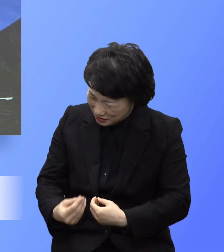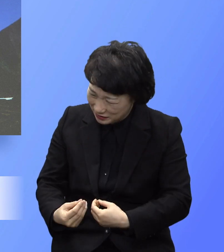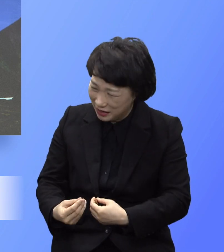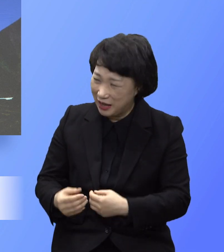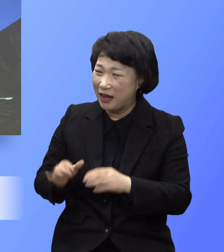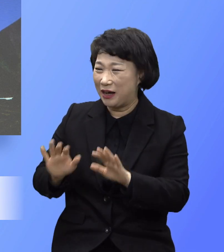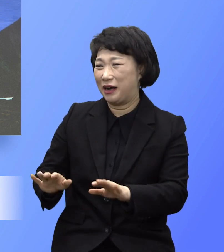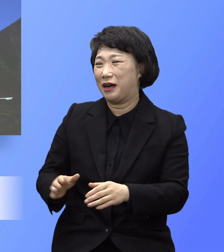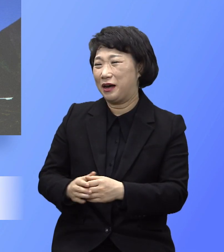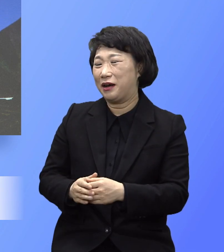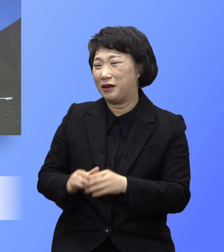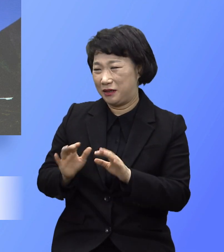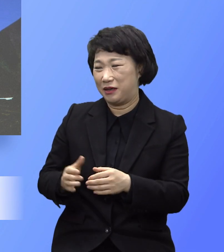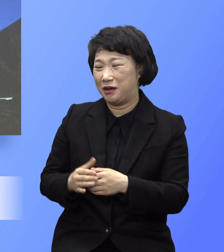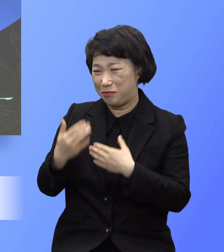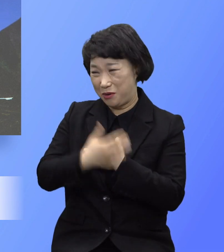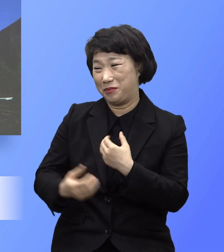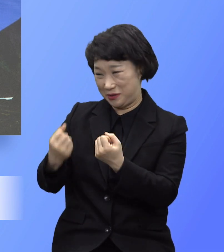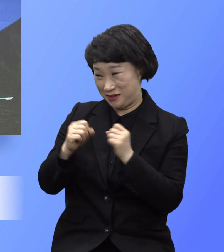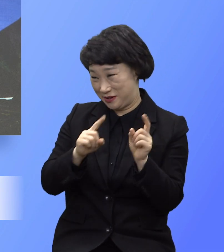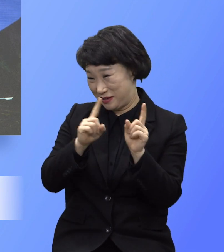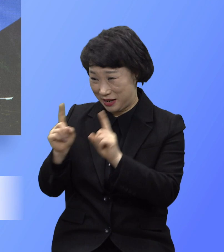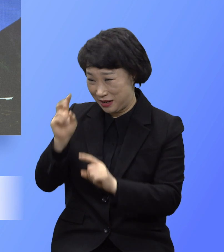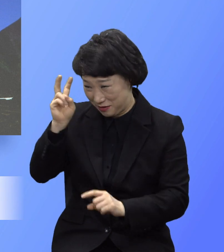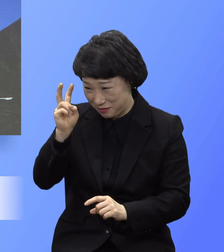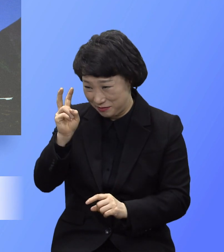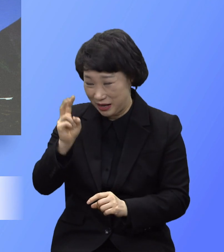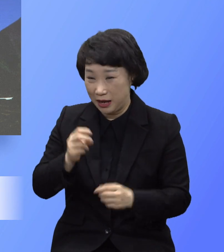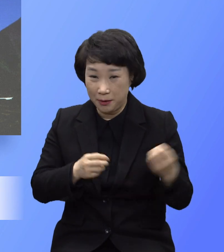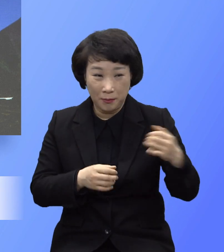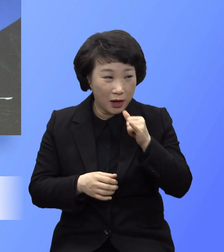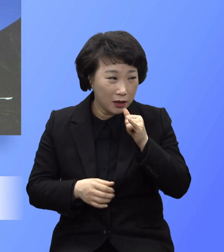편하시면요, 몸도 건강해질 것입니다.